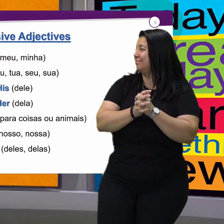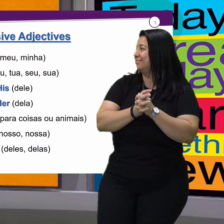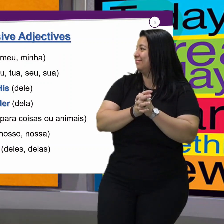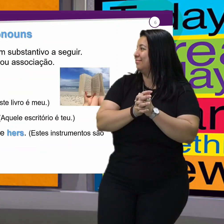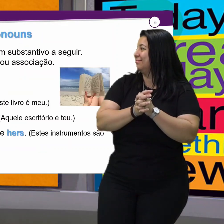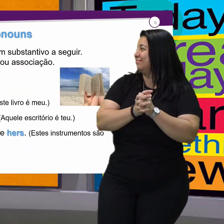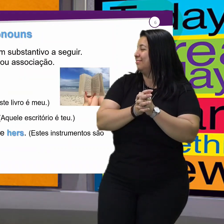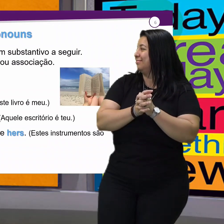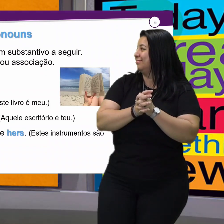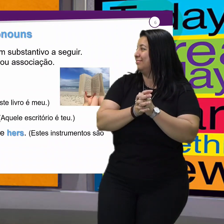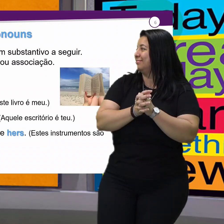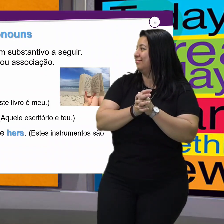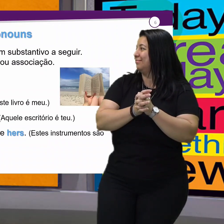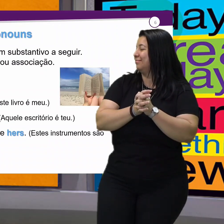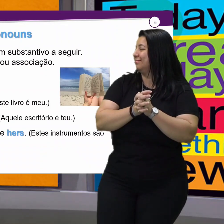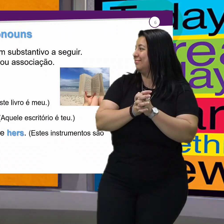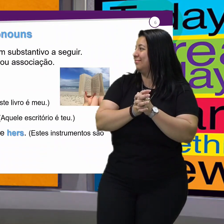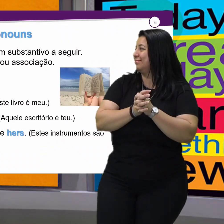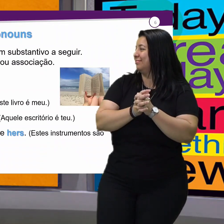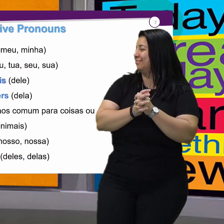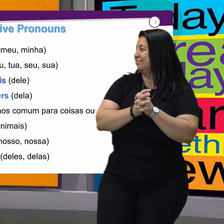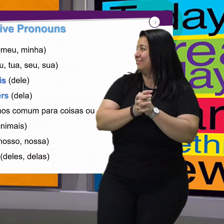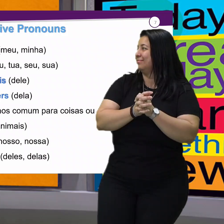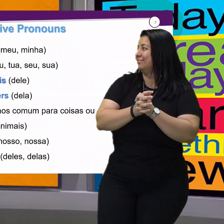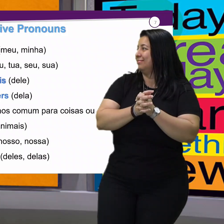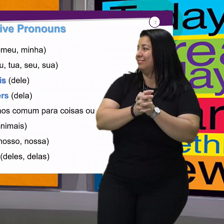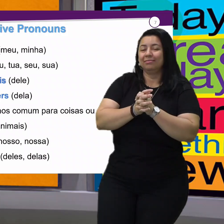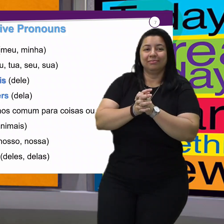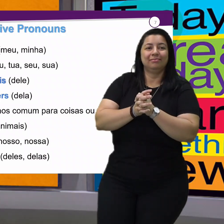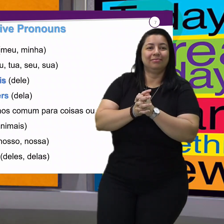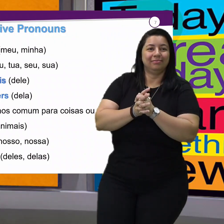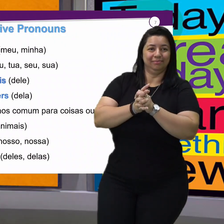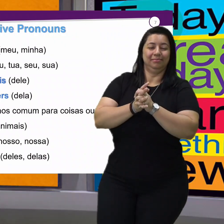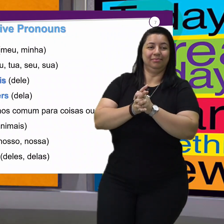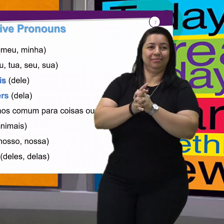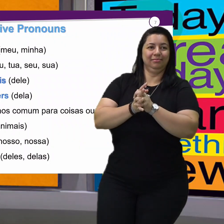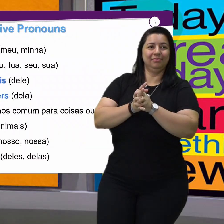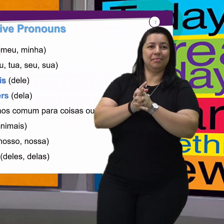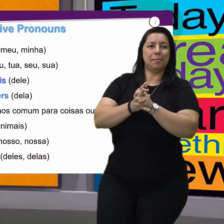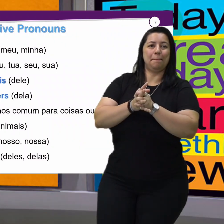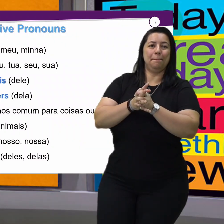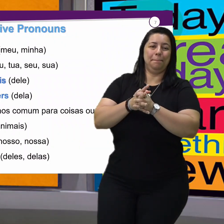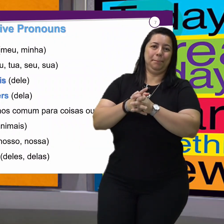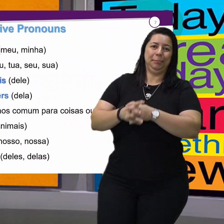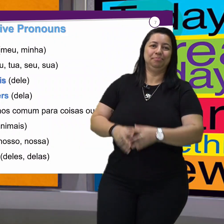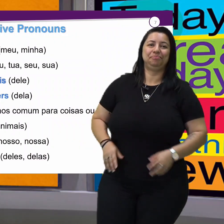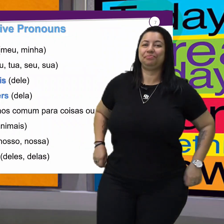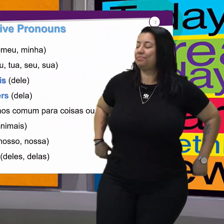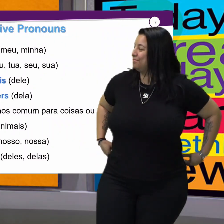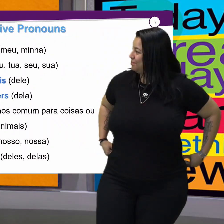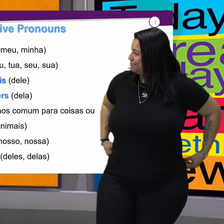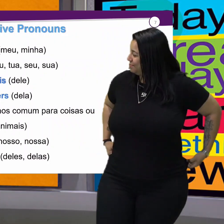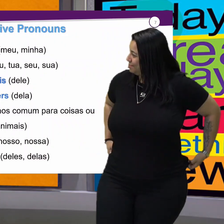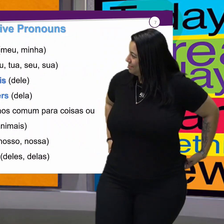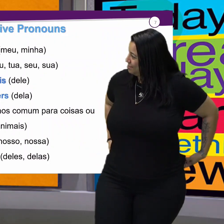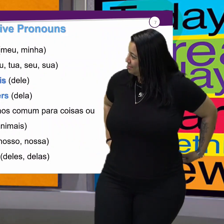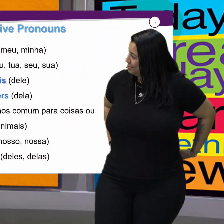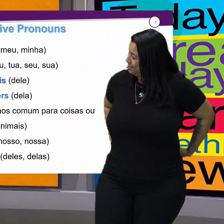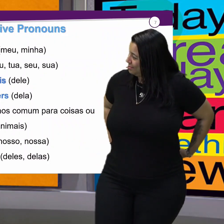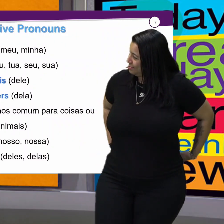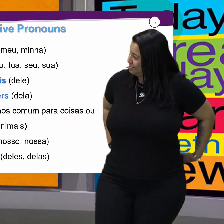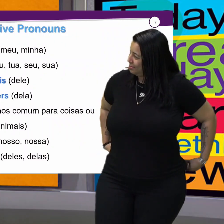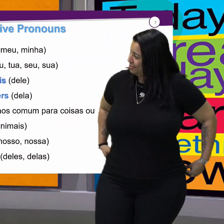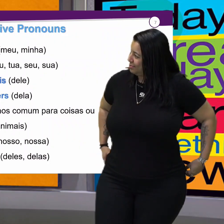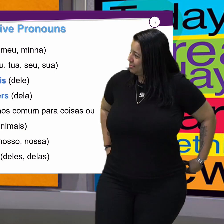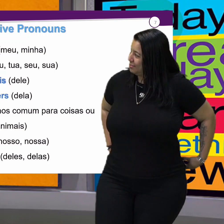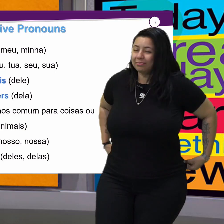Mas na hora de você pensar em inglês, você vai lembrar que se você falar de uma outra forma, você vai precisar